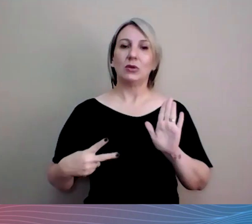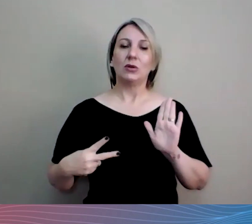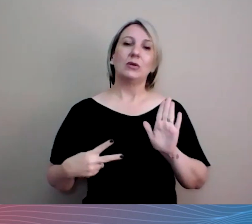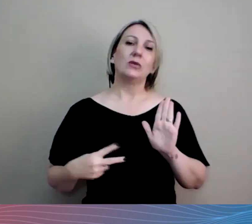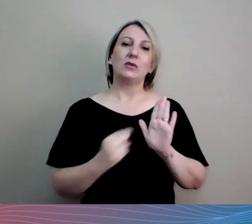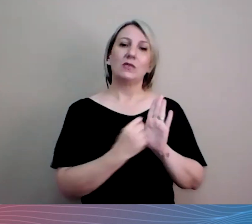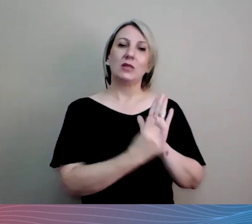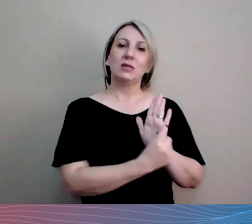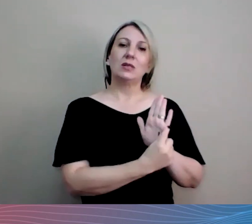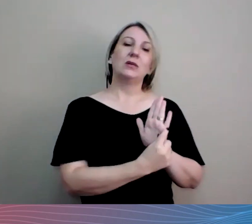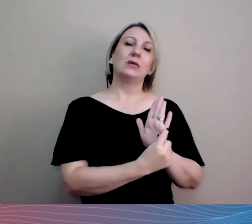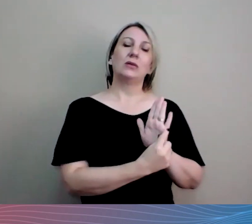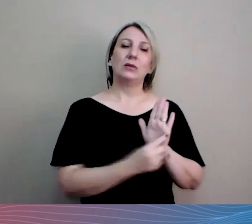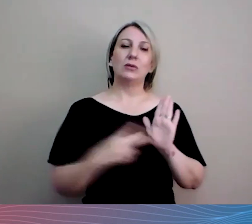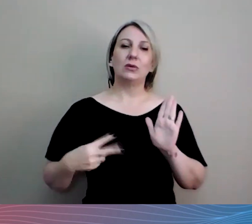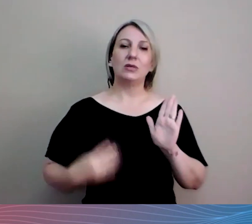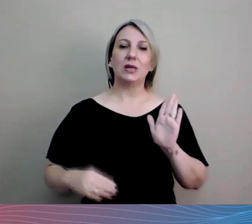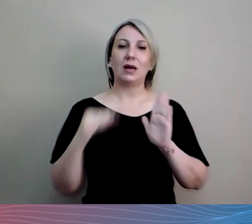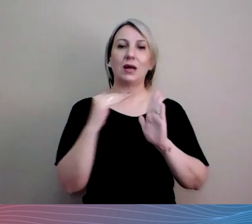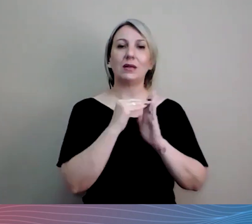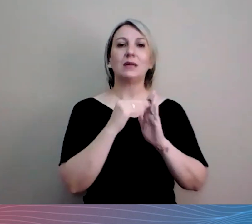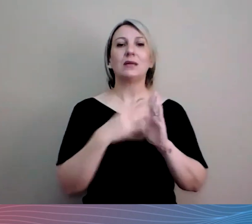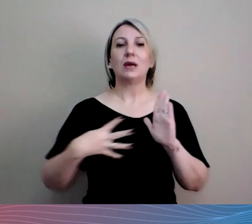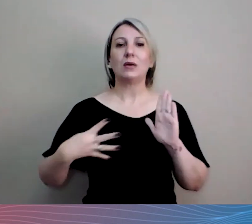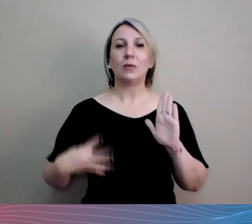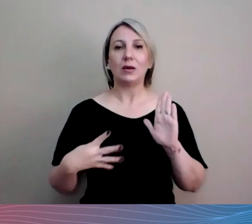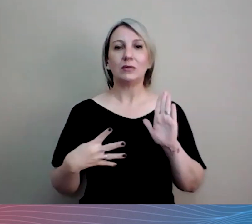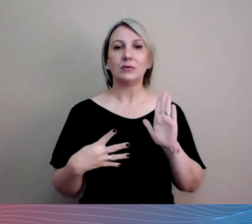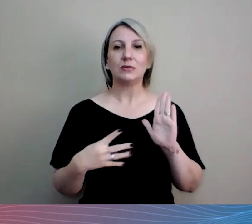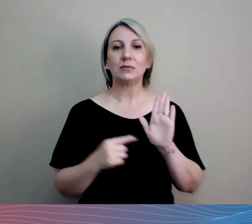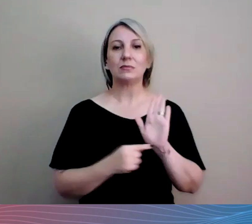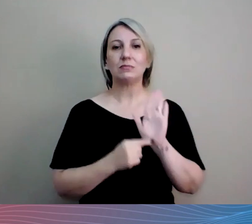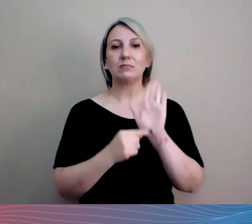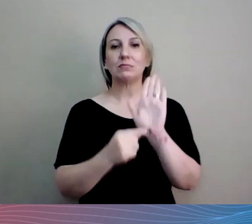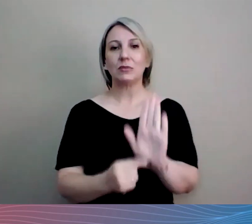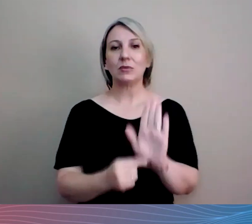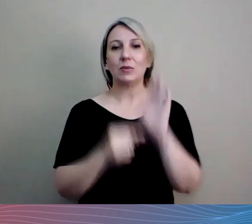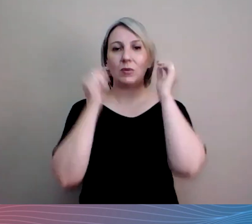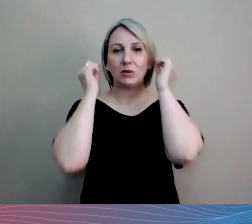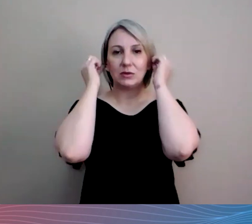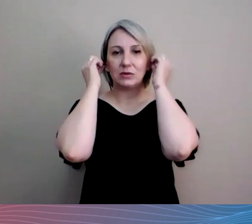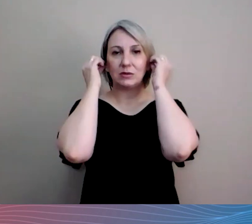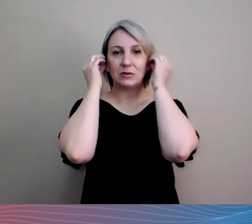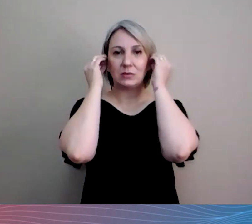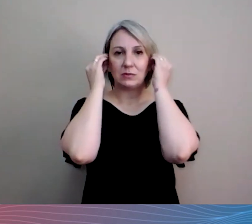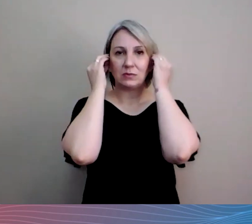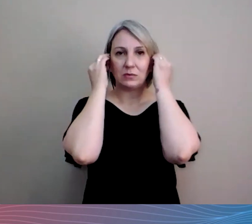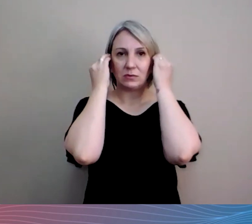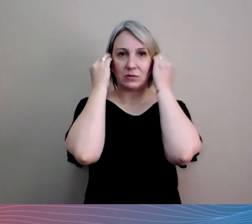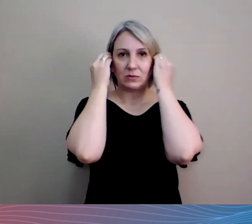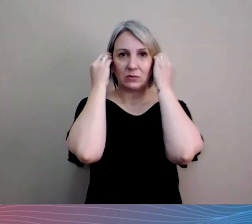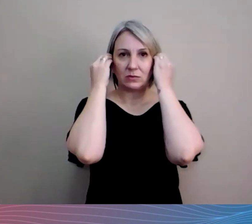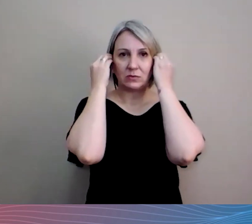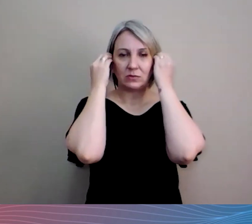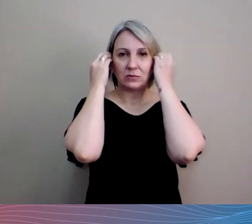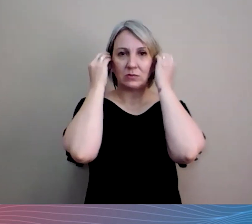de Filipenses, né? E isso mostra o quê? Mostra que a única maneira, eu dei essas definições, irmãos,